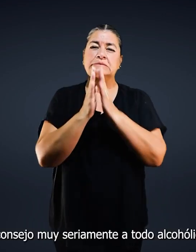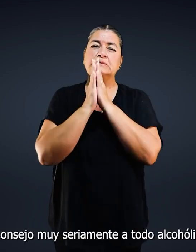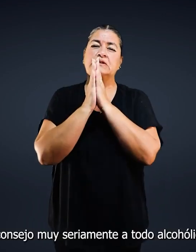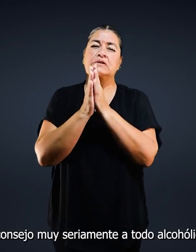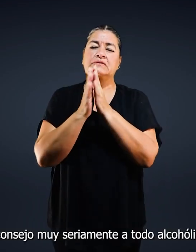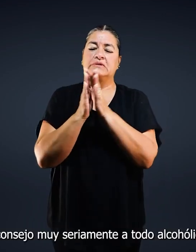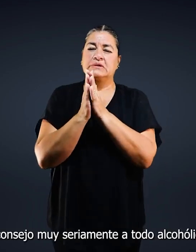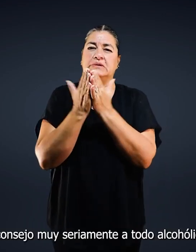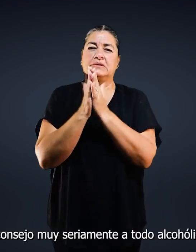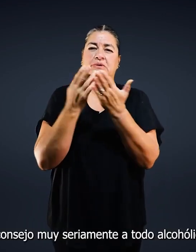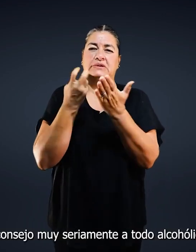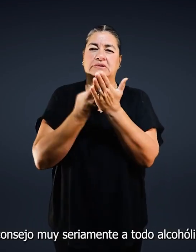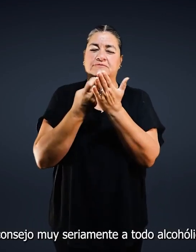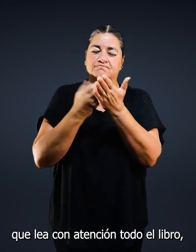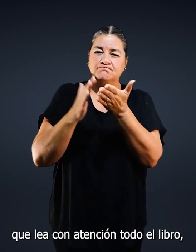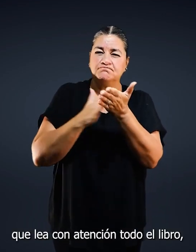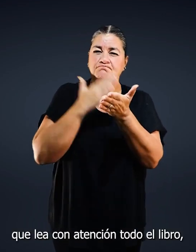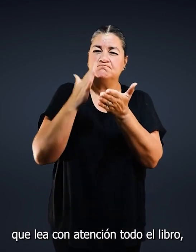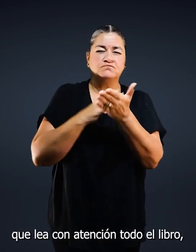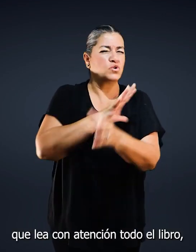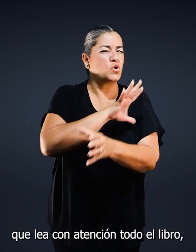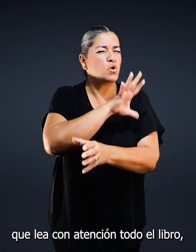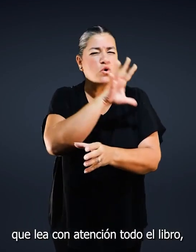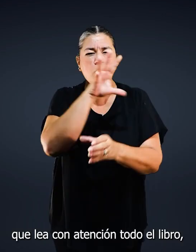Aconsejo muy seriamente a todo alcohólico que lea con atención todo el libro.